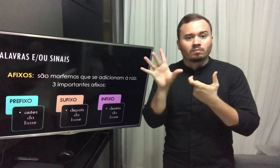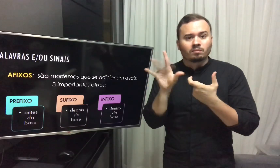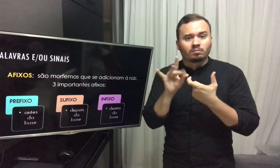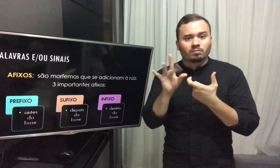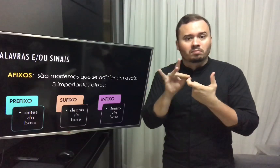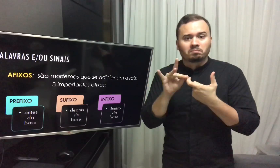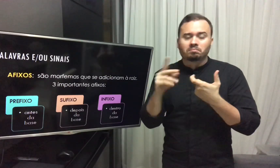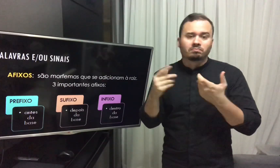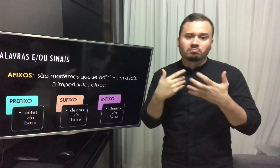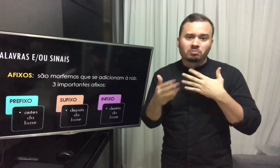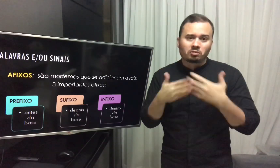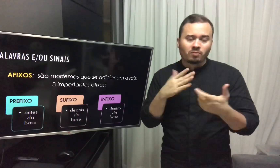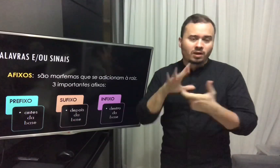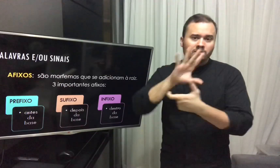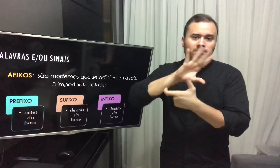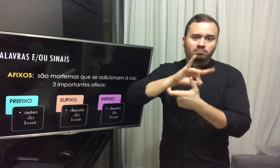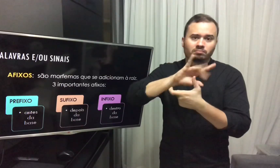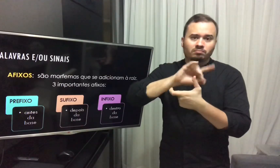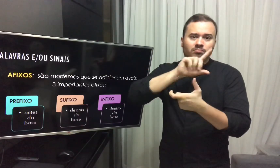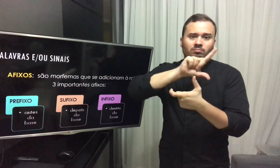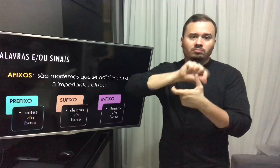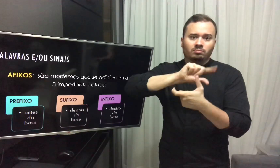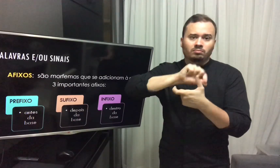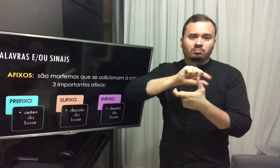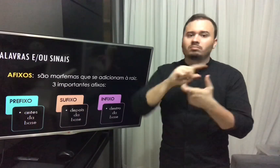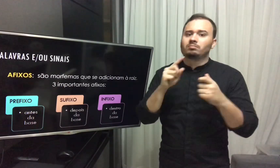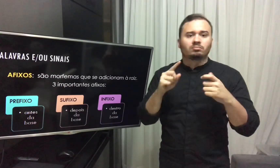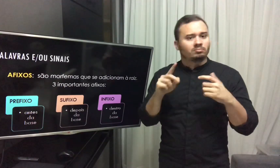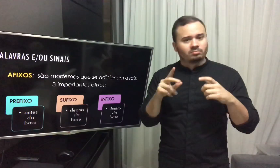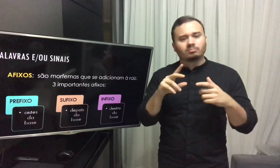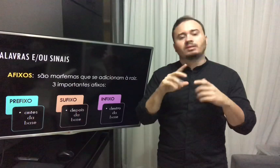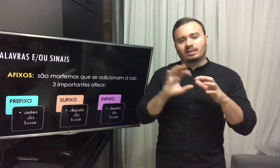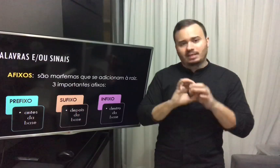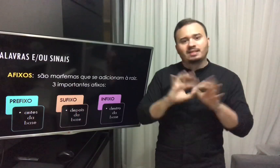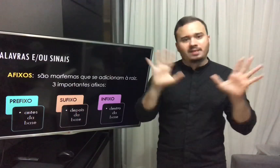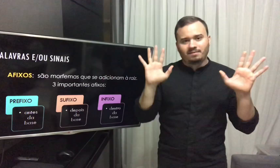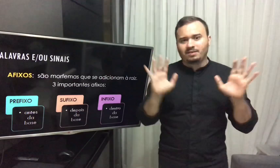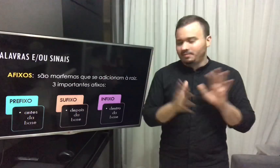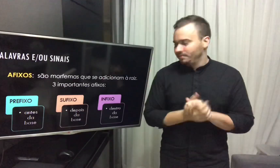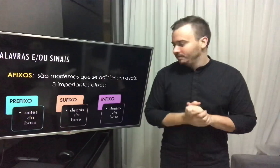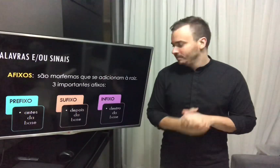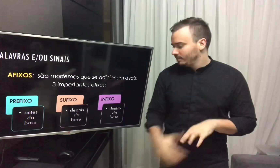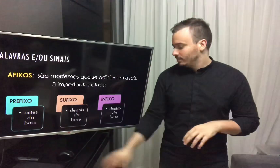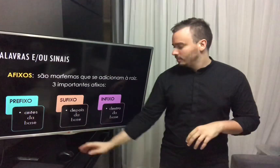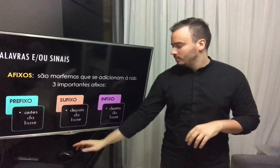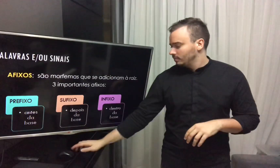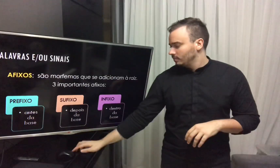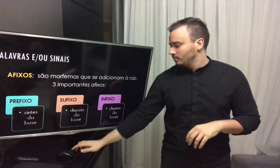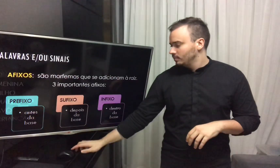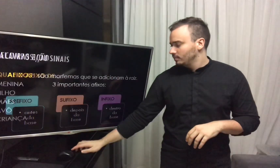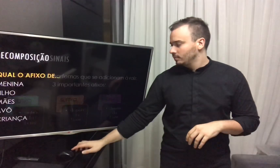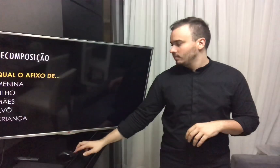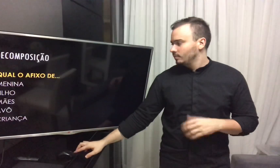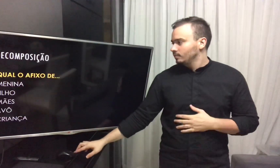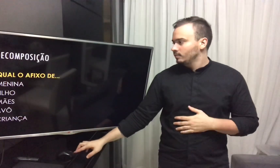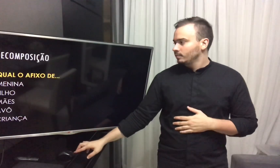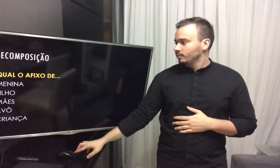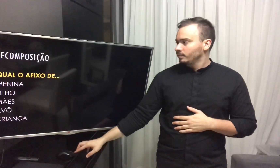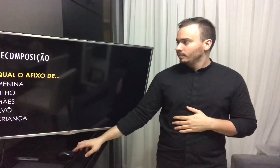A gente vai notar que esses sinais dessas de prefixo, sufixo e infixo, a configuração de mão também pode alterar